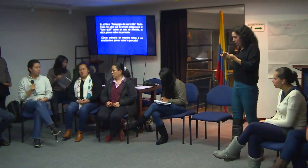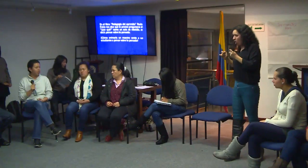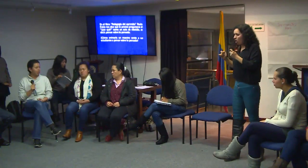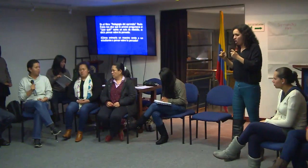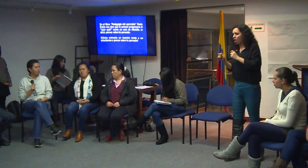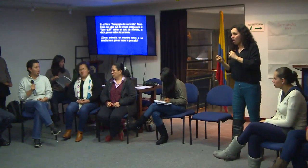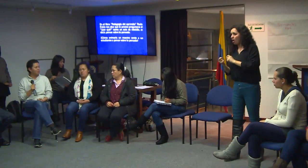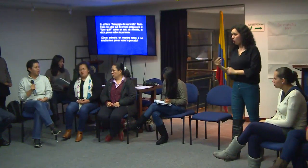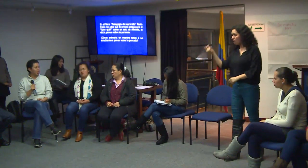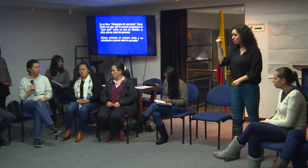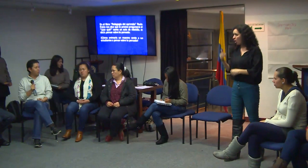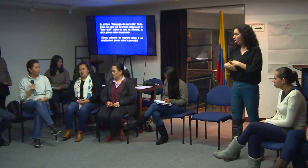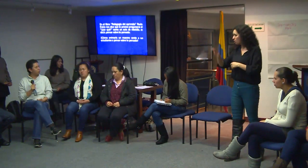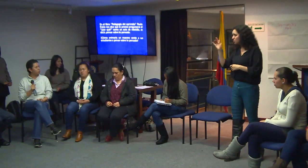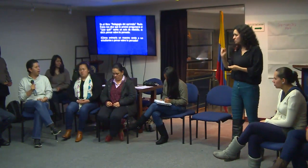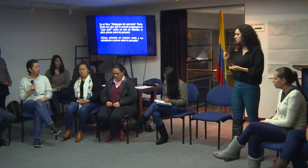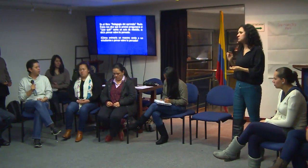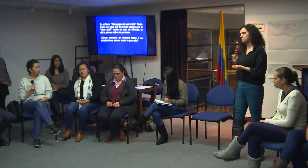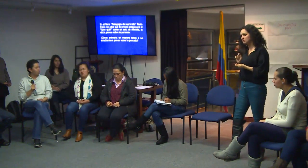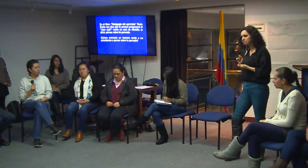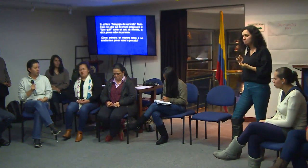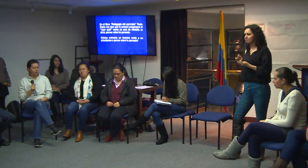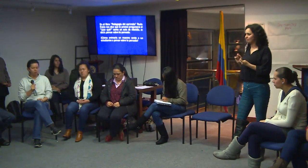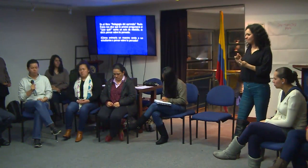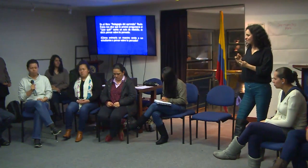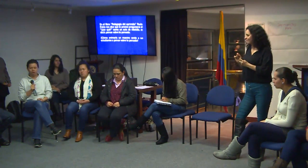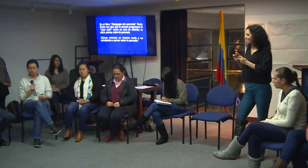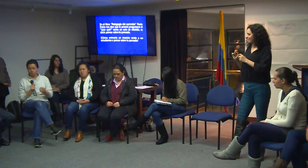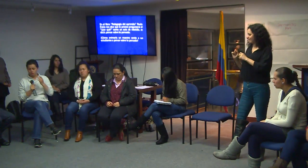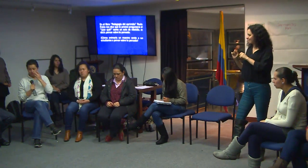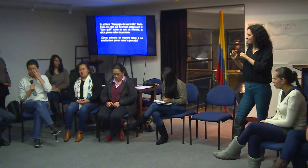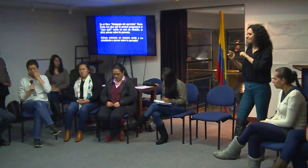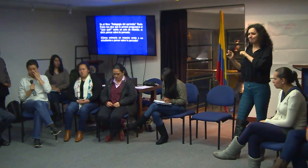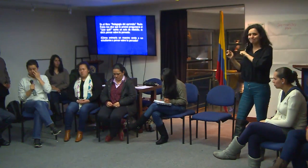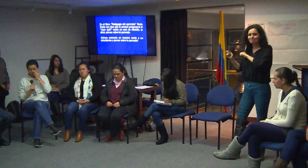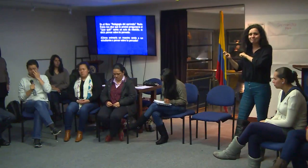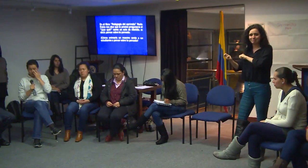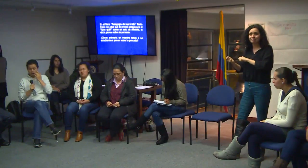tiempo y tenemos a la expectativa muchos maestros sordos que se han ido formando